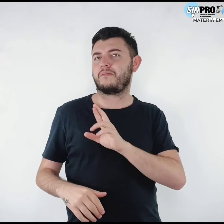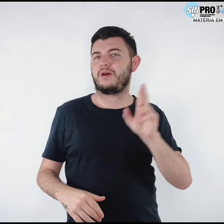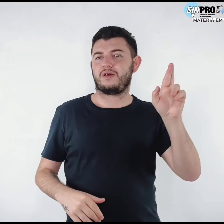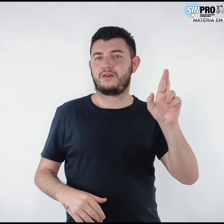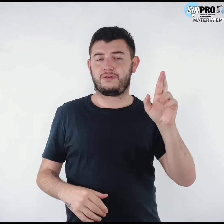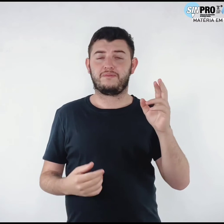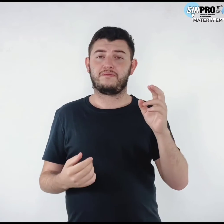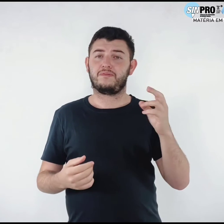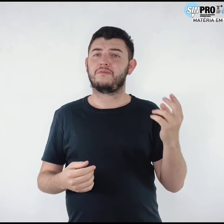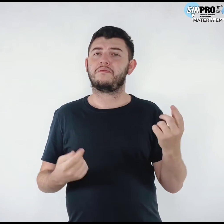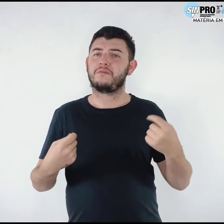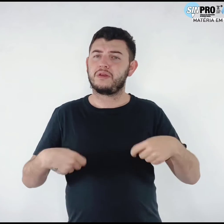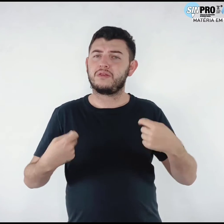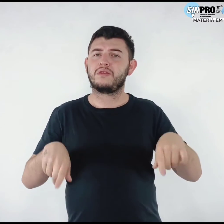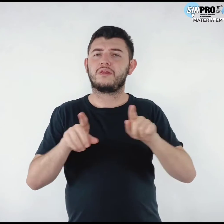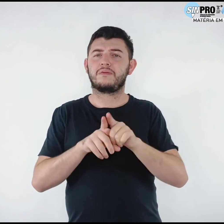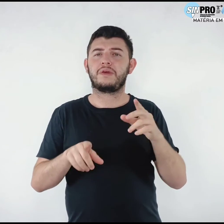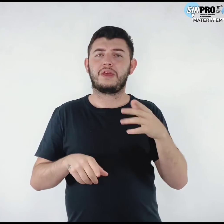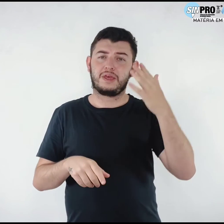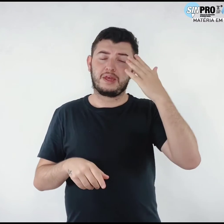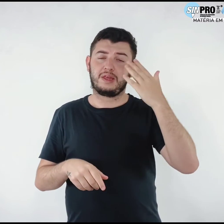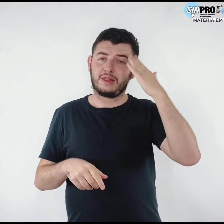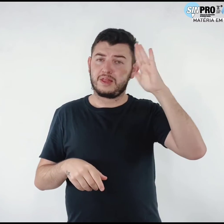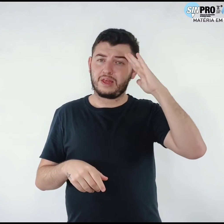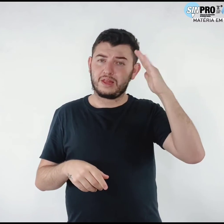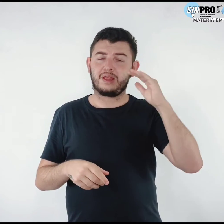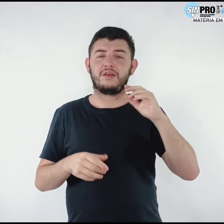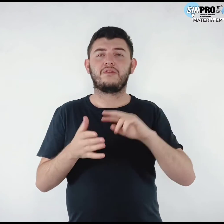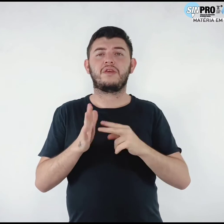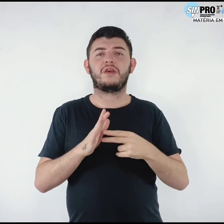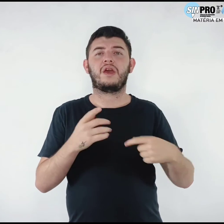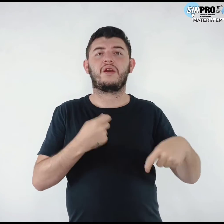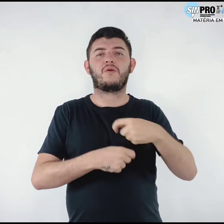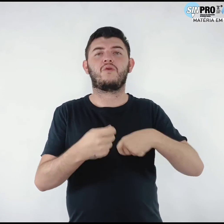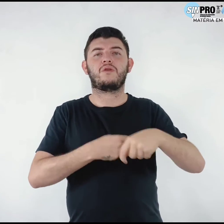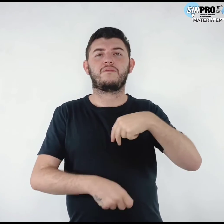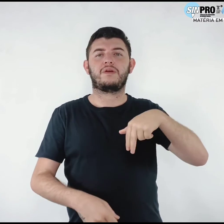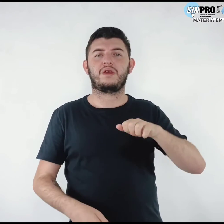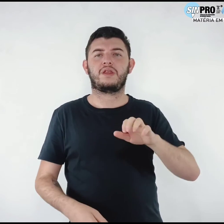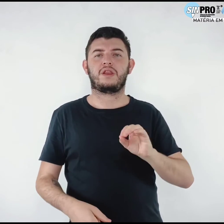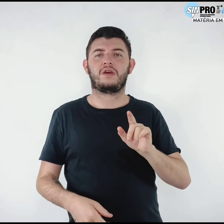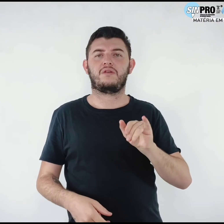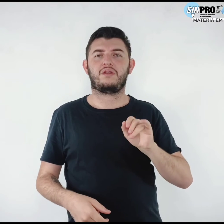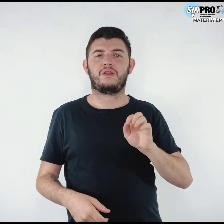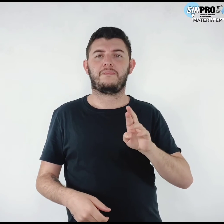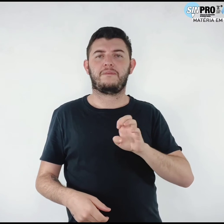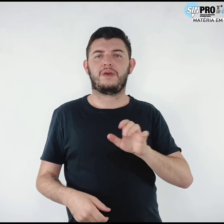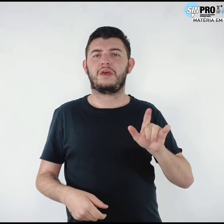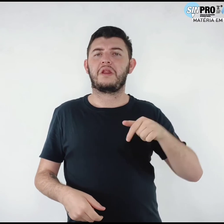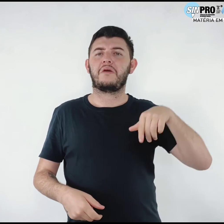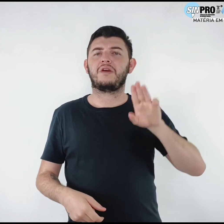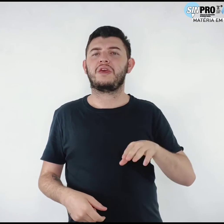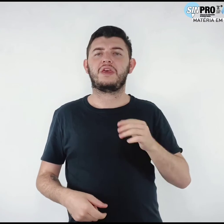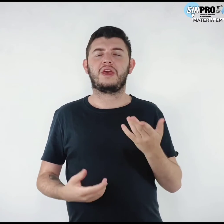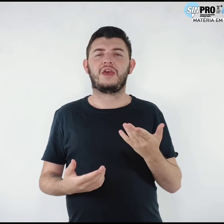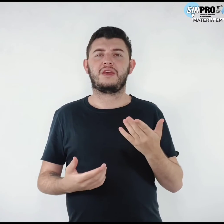entender o que é economia neoliberal e quem ganha com ela, bem como o que